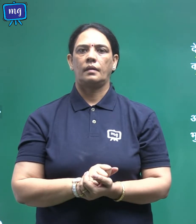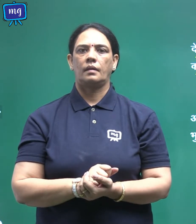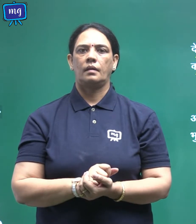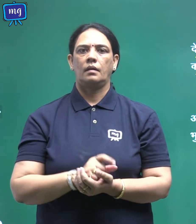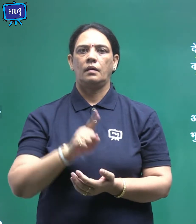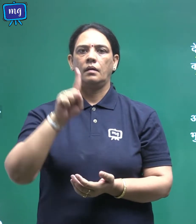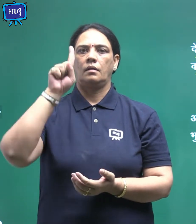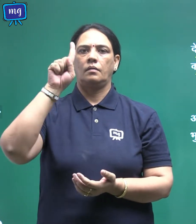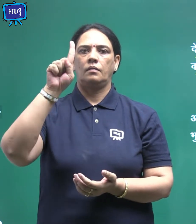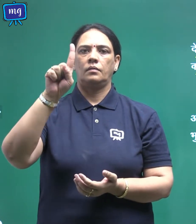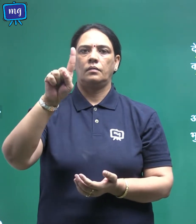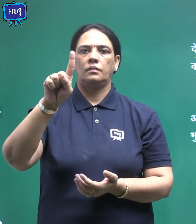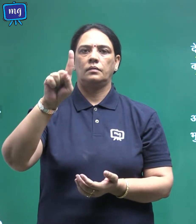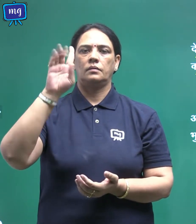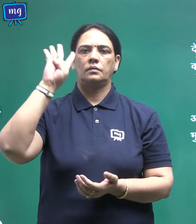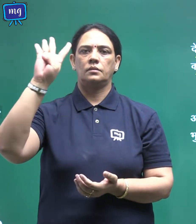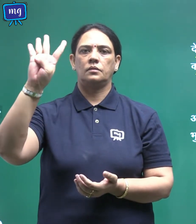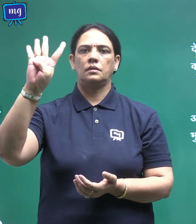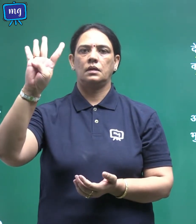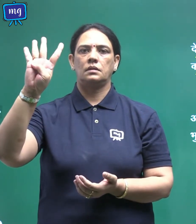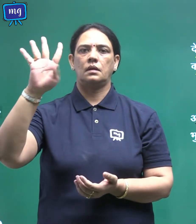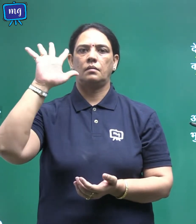14,560 रुपये।